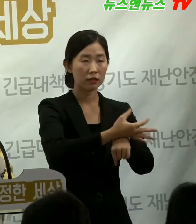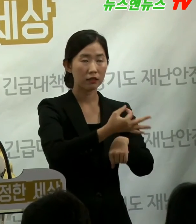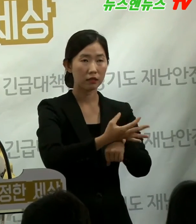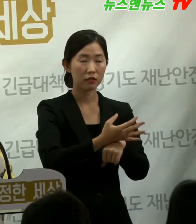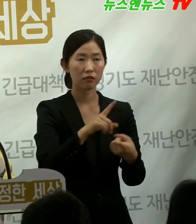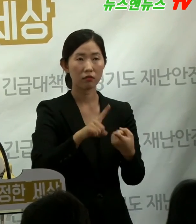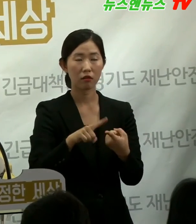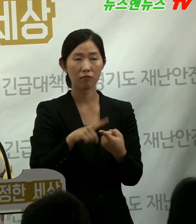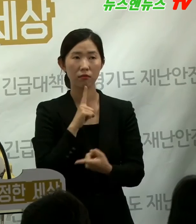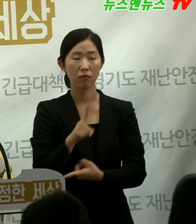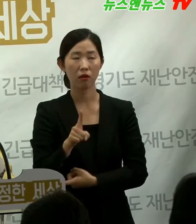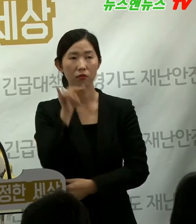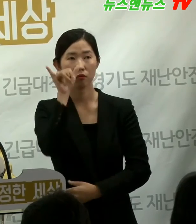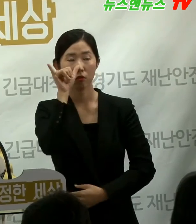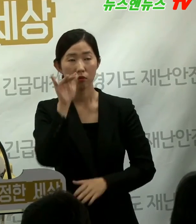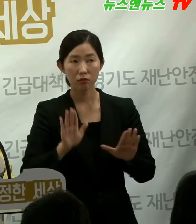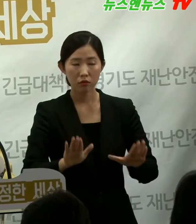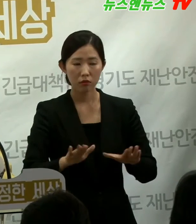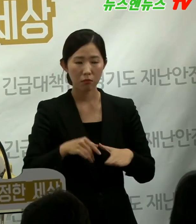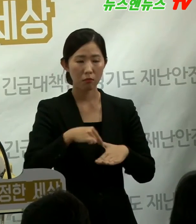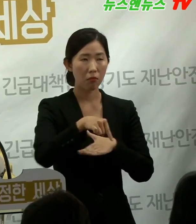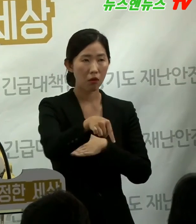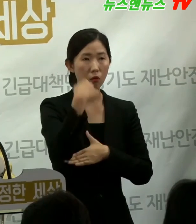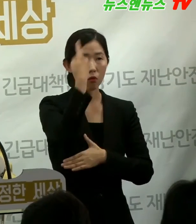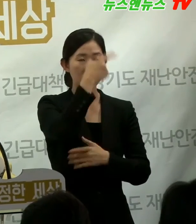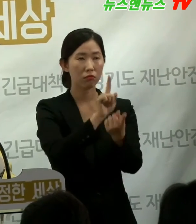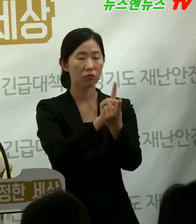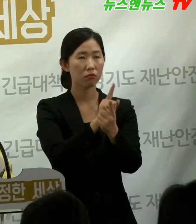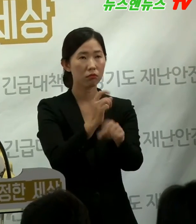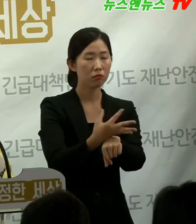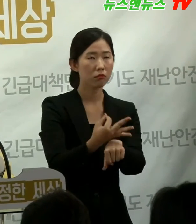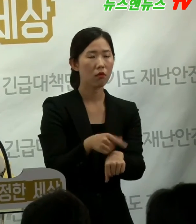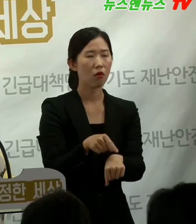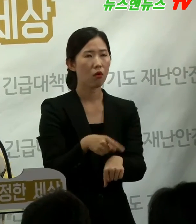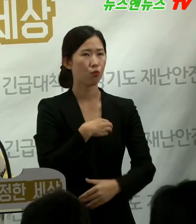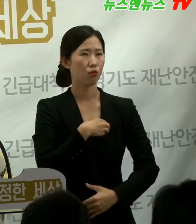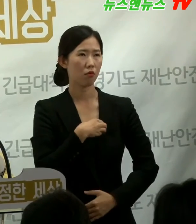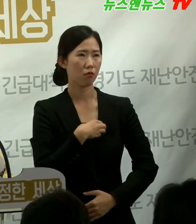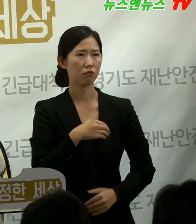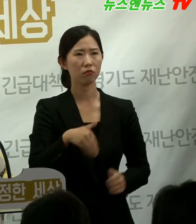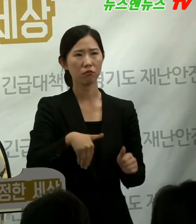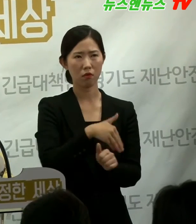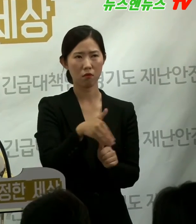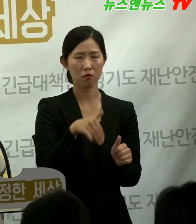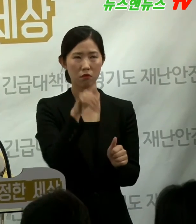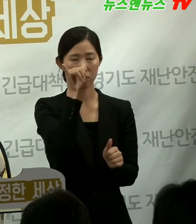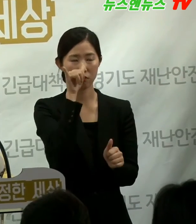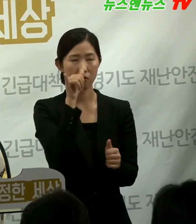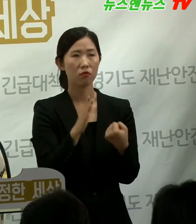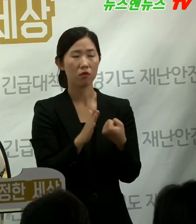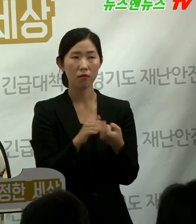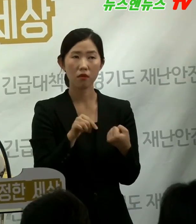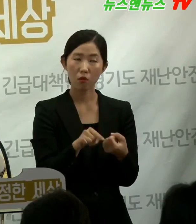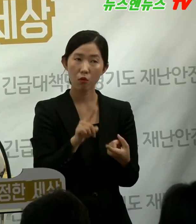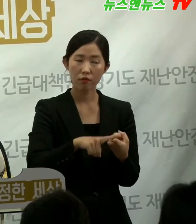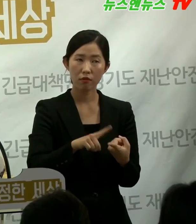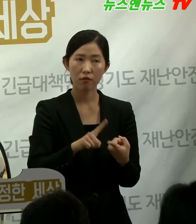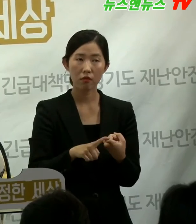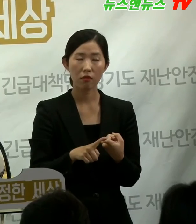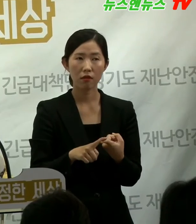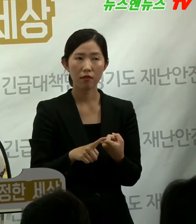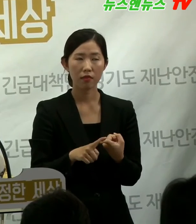상당히 위험하고 어려운 상황이 앞으로 닥칠 거라는 예상이 되고 있습니다. 거기에 대한 대책과 관련해서